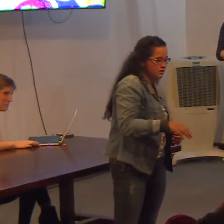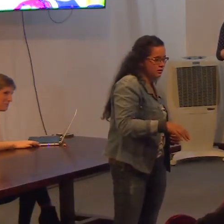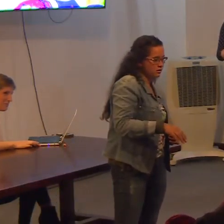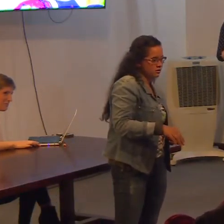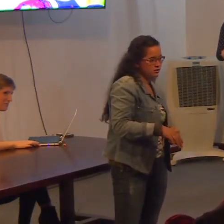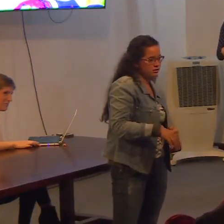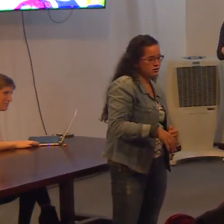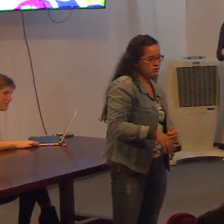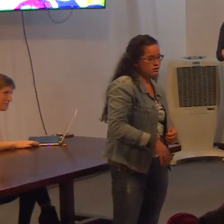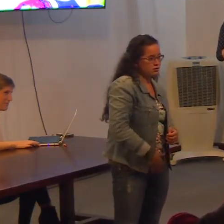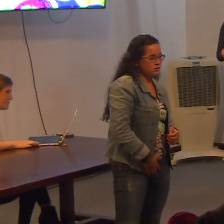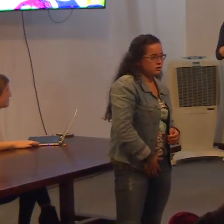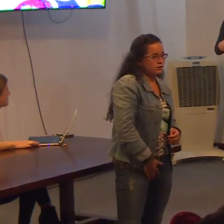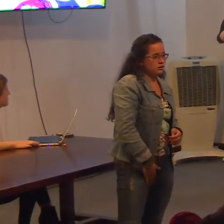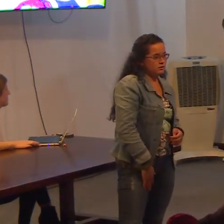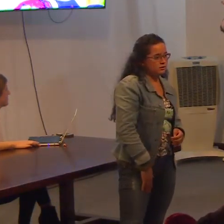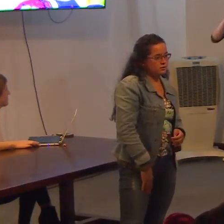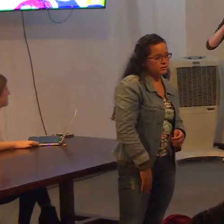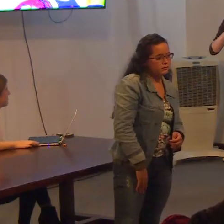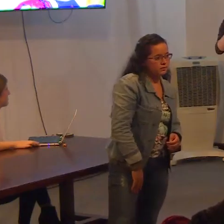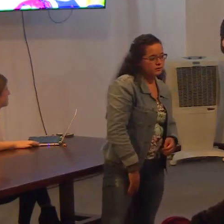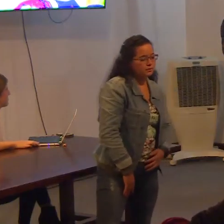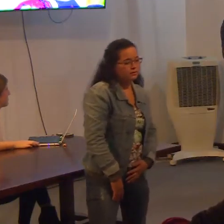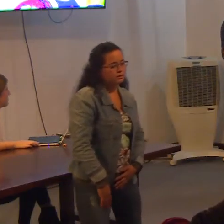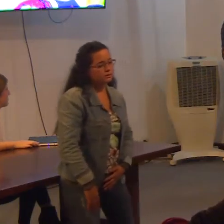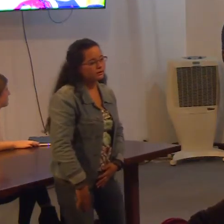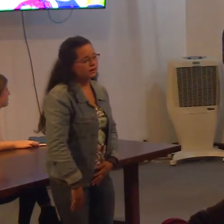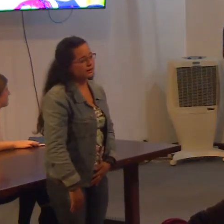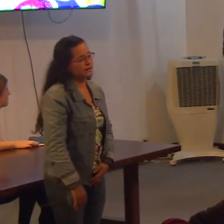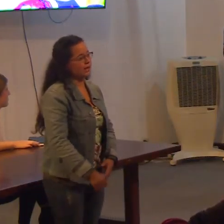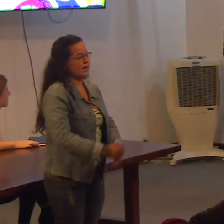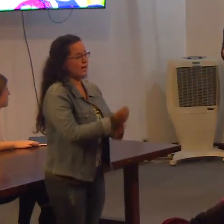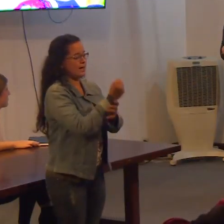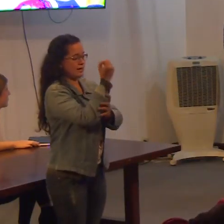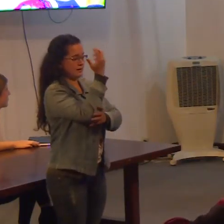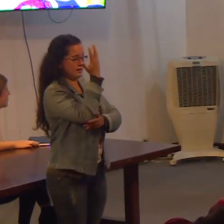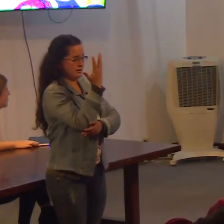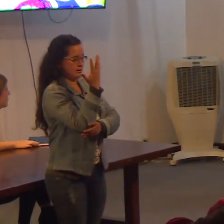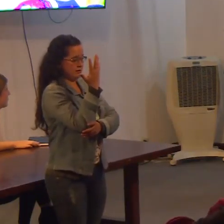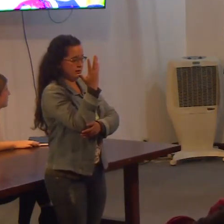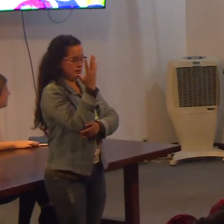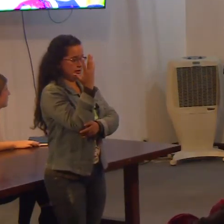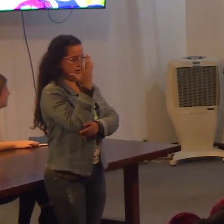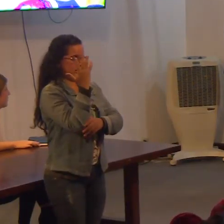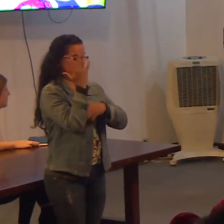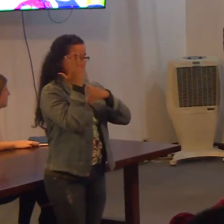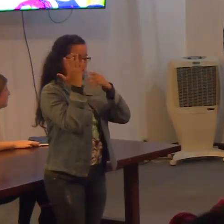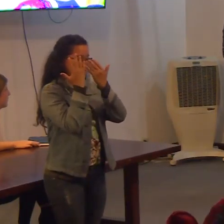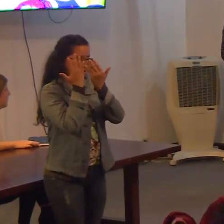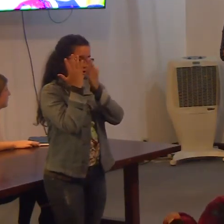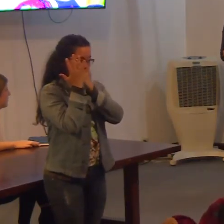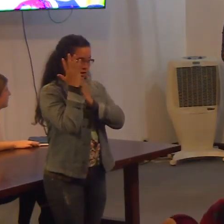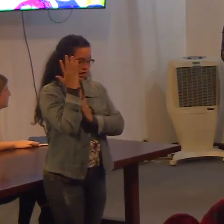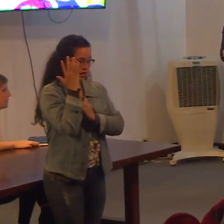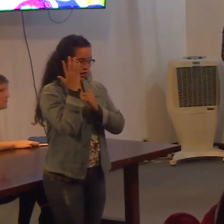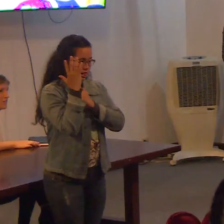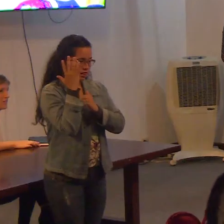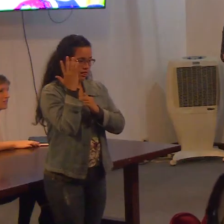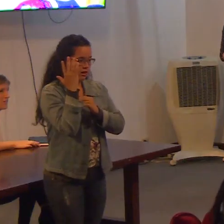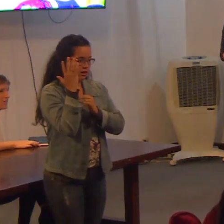árbol está hecho, bueno, son dos figuras planas en que la mitad tienen un agujero